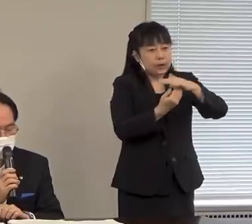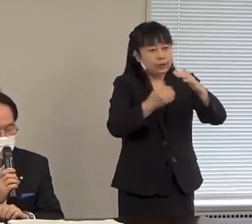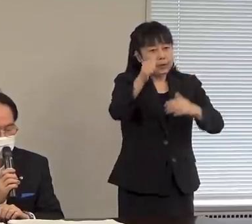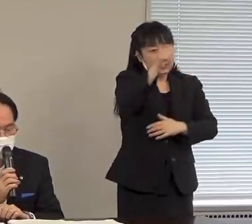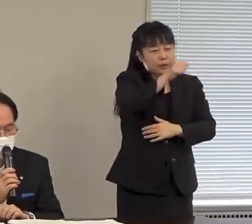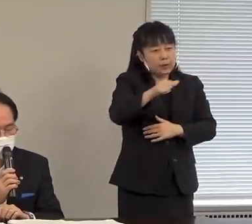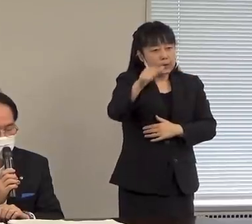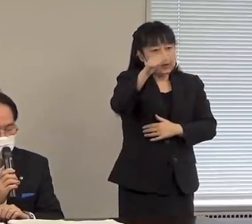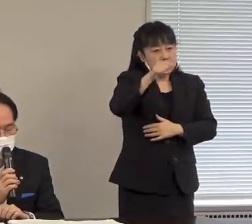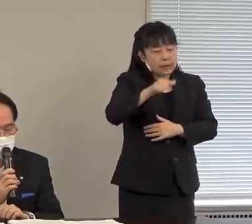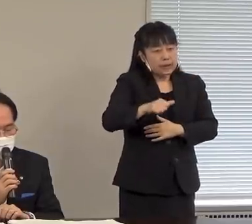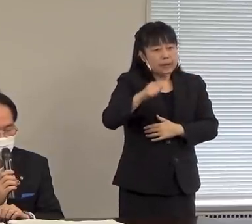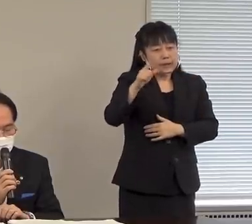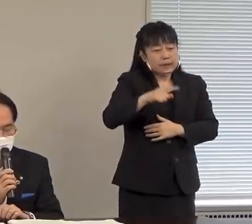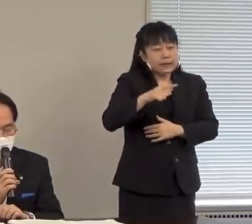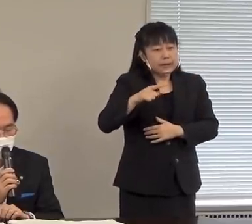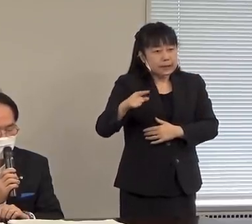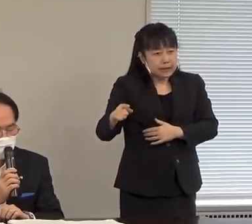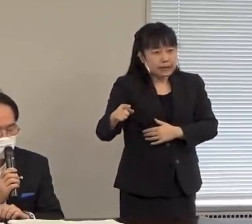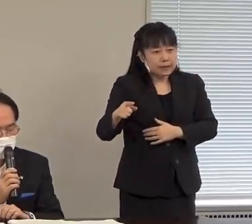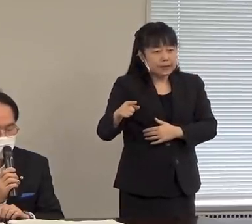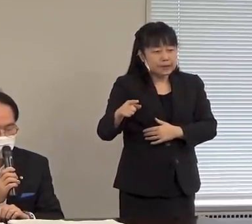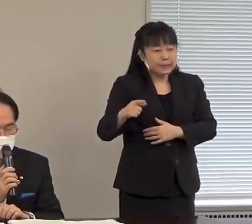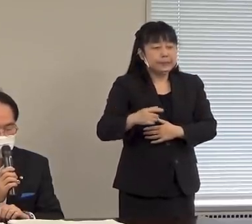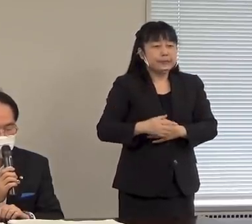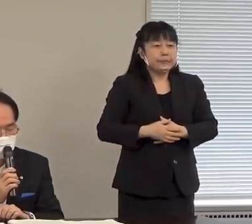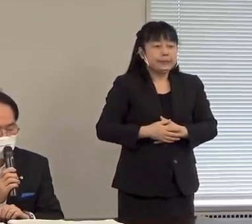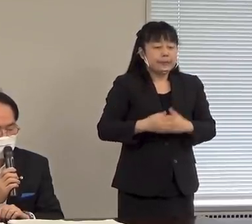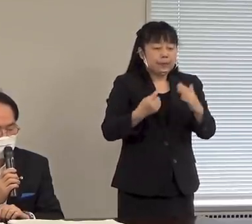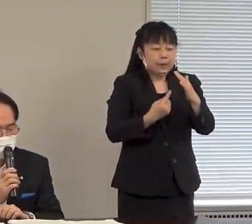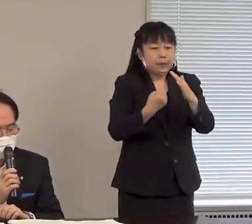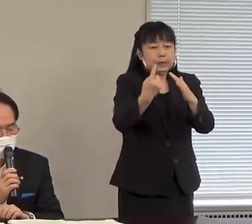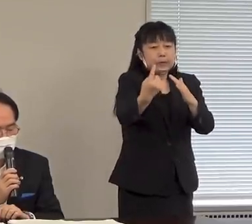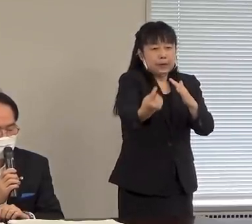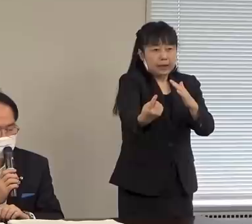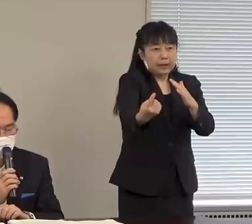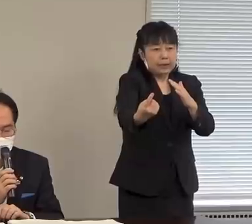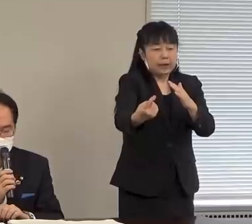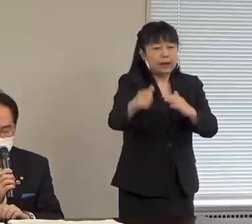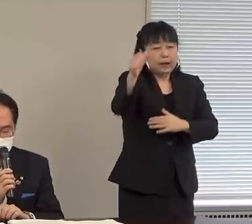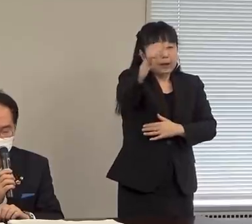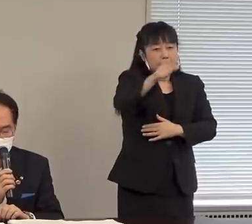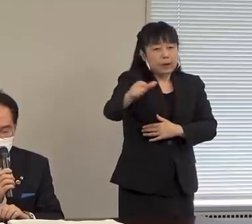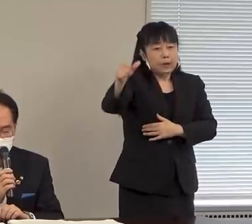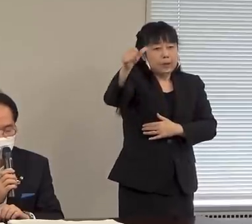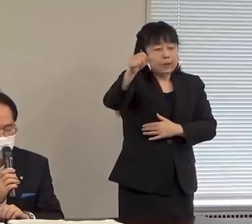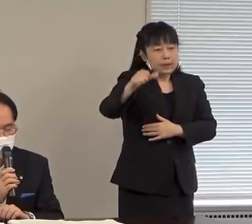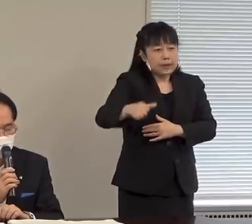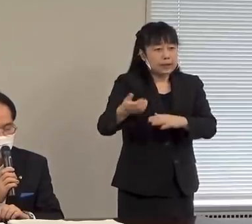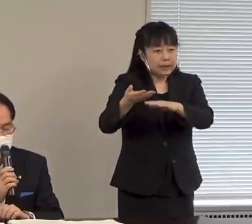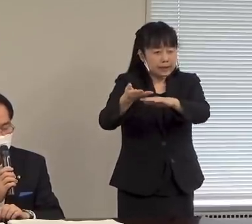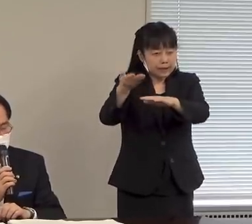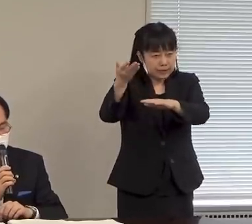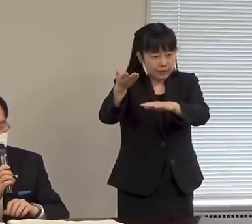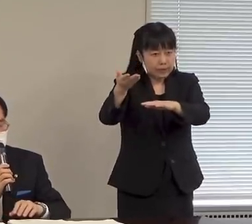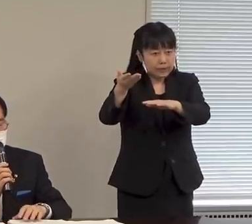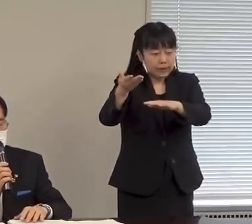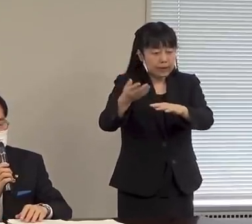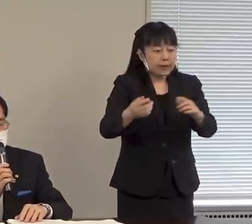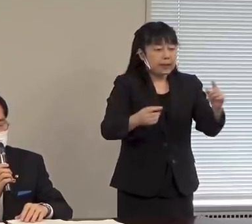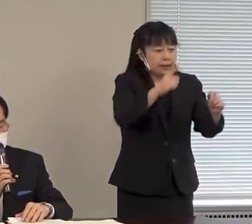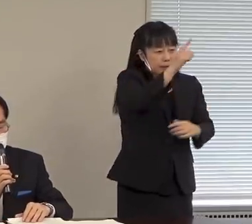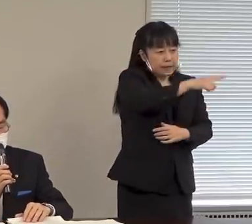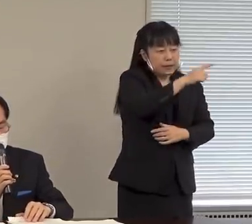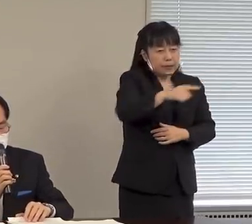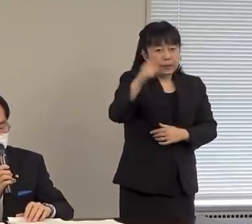数の 50% のどちらか小さい方、屋外にあっては5000人以下で十分な間隔、できるだけ2メートル確保できる